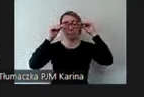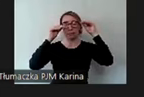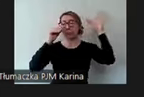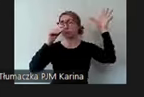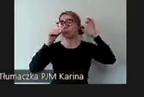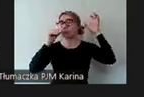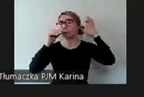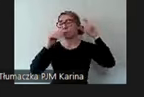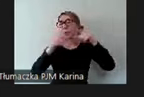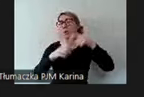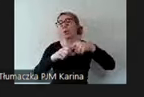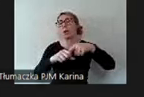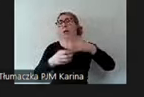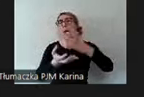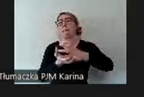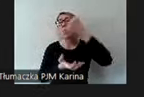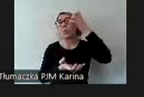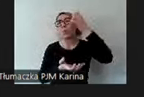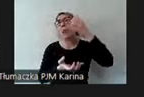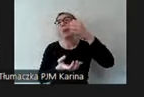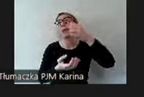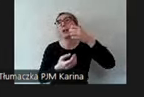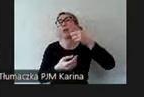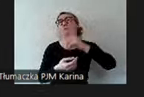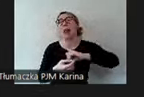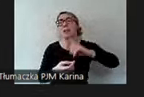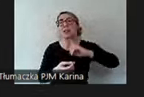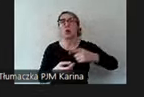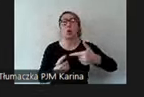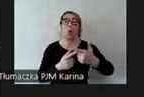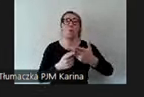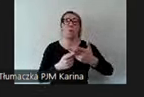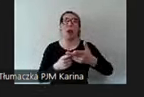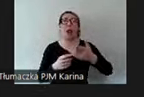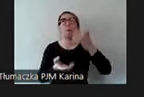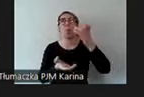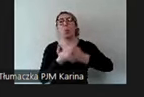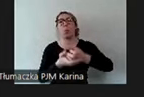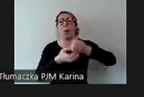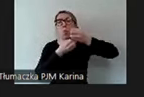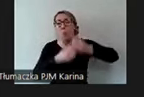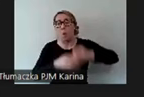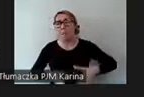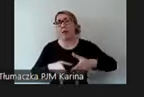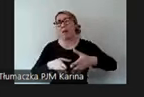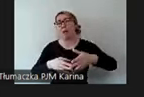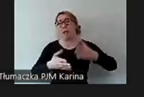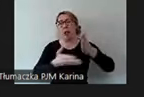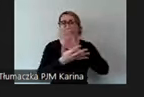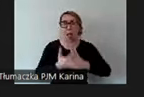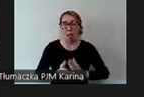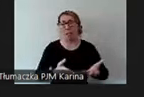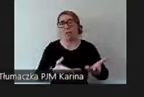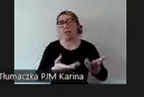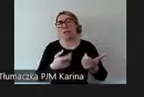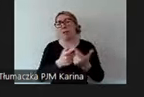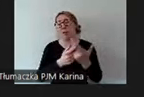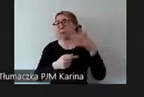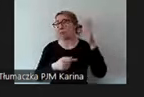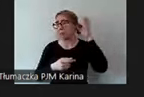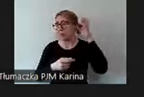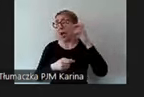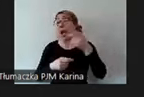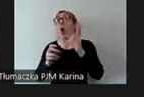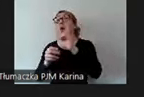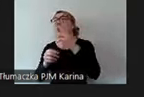ktoś zniósł butelkę plastikową, kiedy komuś szklanka wypadła z ręki i się stłukła, a niektórzy słyszą